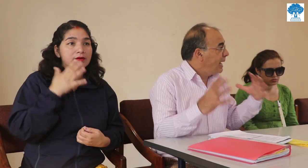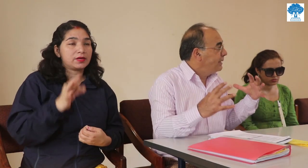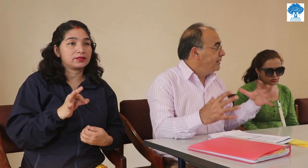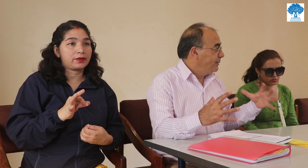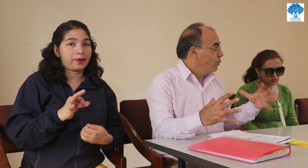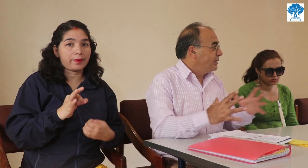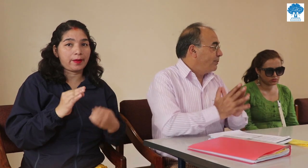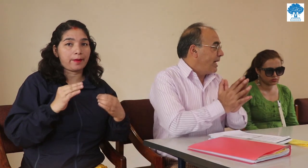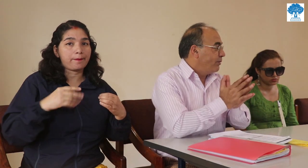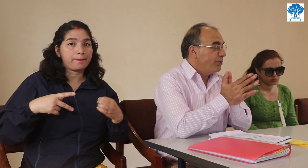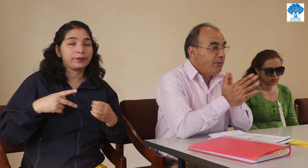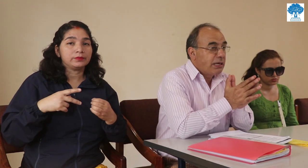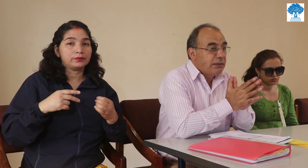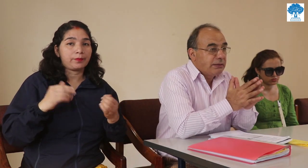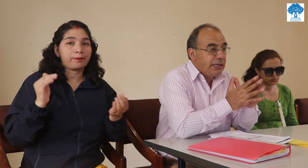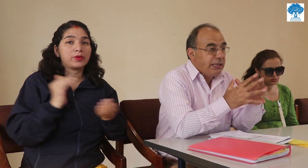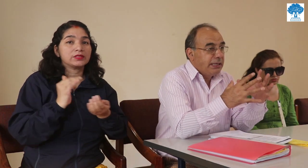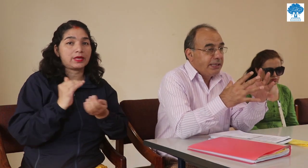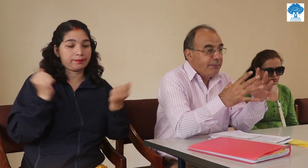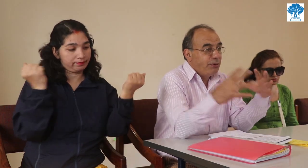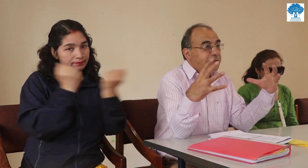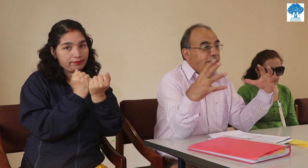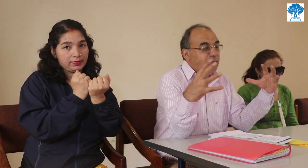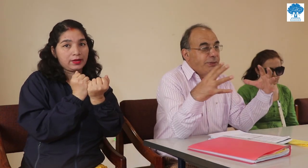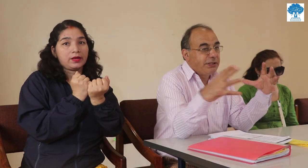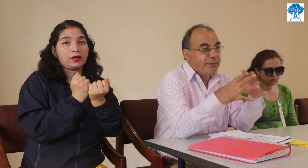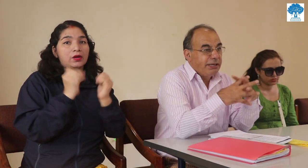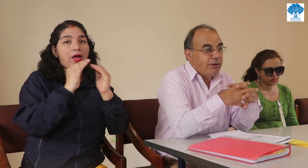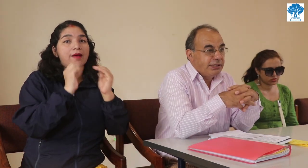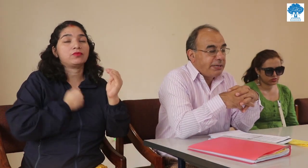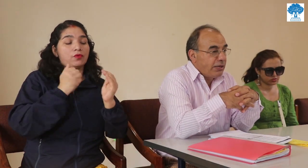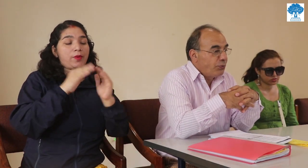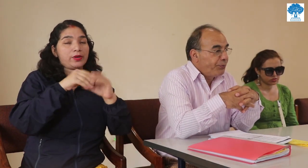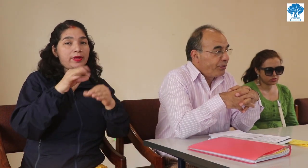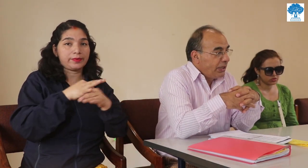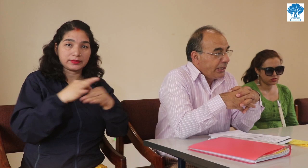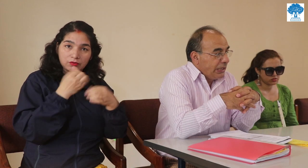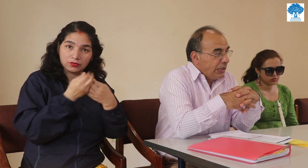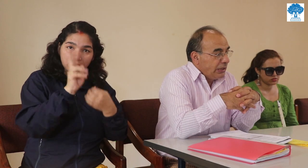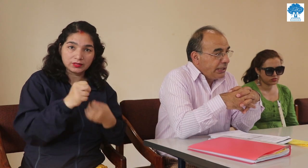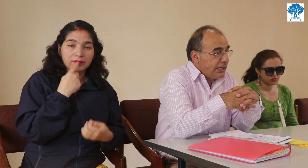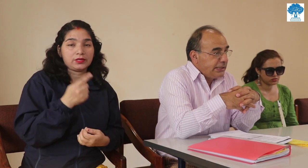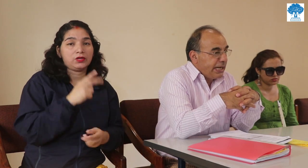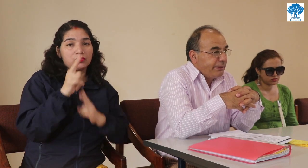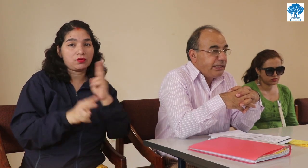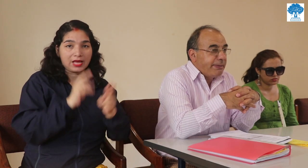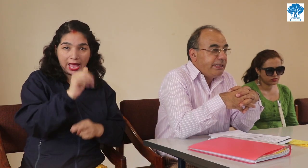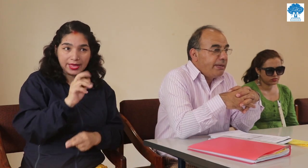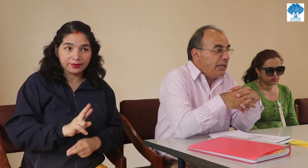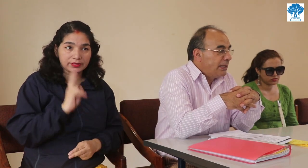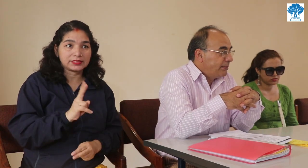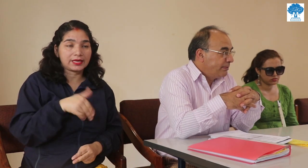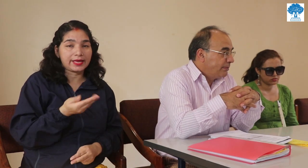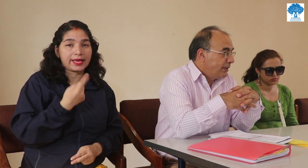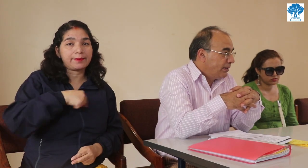फ्यामिली प्लानिङको कन्सेप्ट आयो, परिवारलाई व्यवस्थित गर्नुपर्छ भन्ने कन्सेप्ट आयो. त्यसलाई चाहिँ हामीले